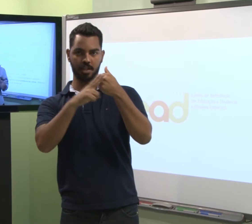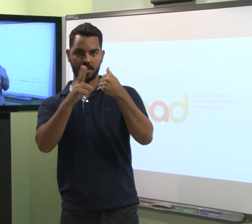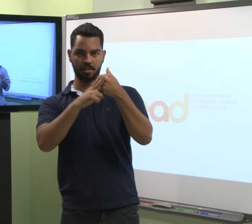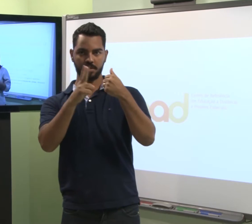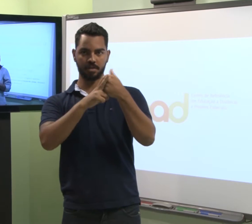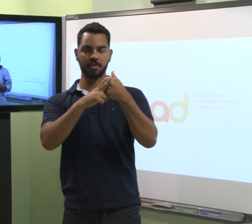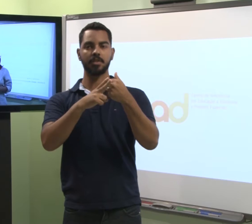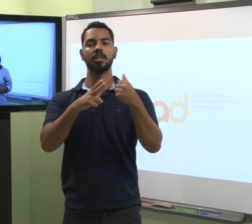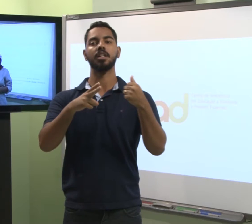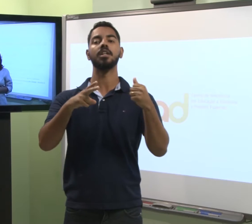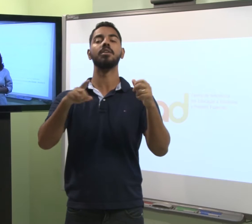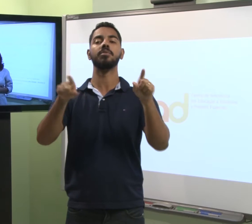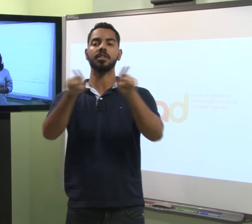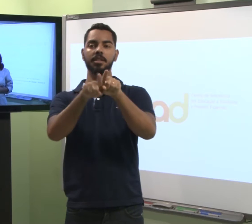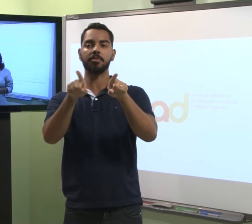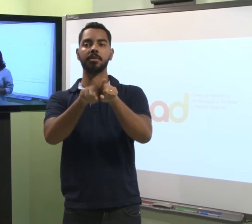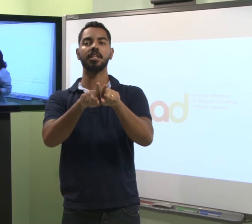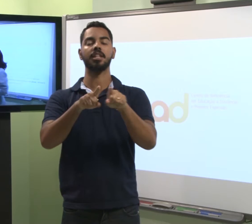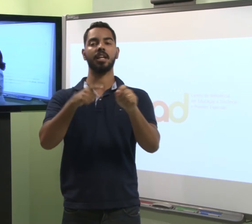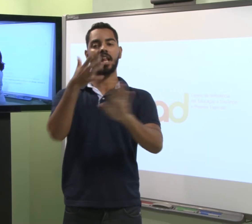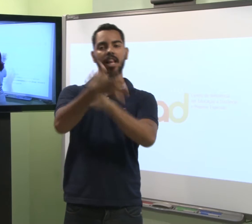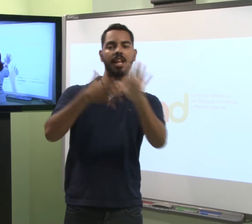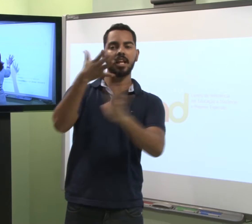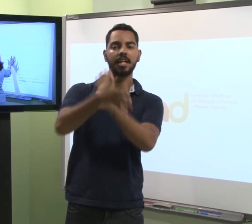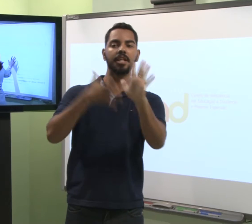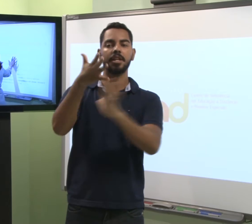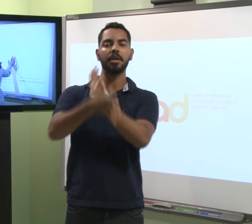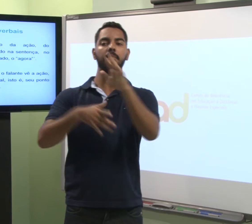e também o tempo na língua de sinais, ok?